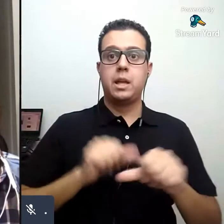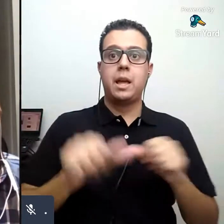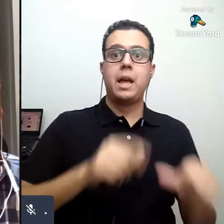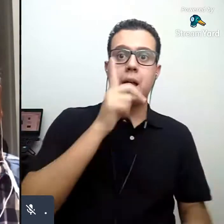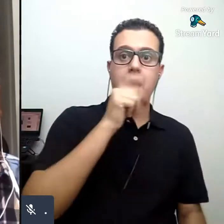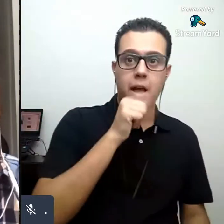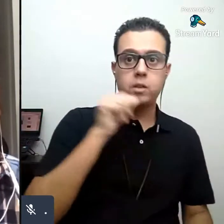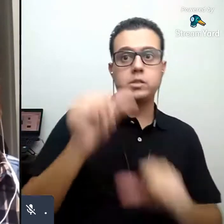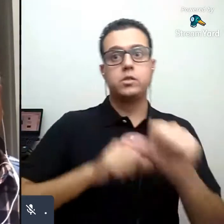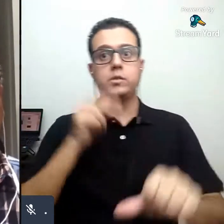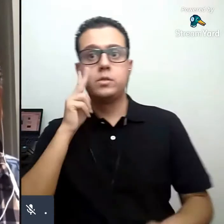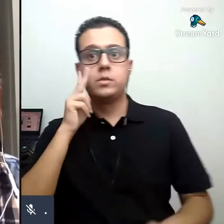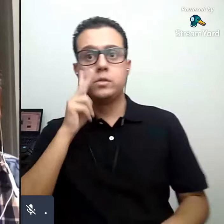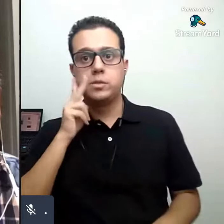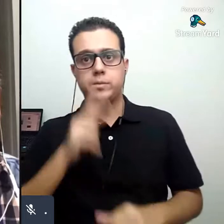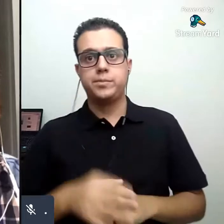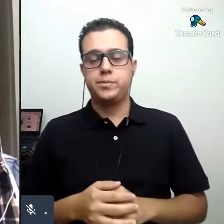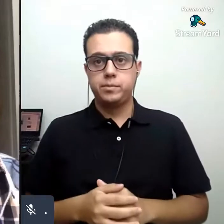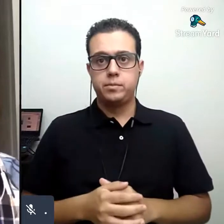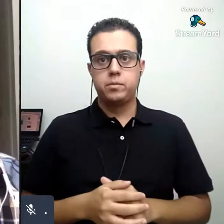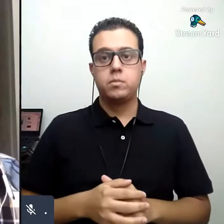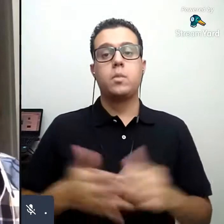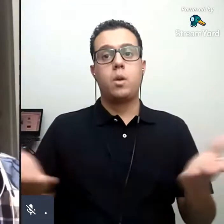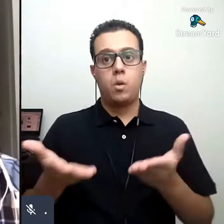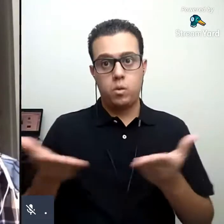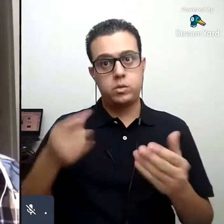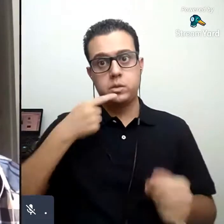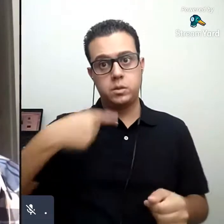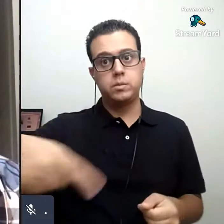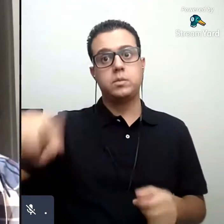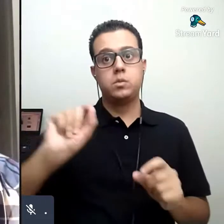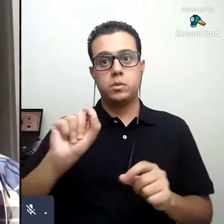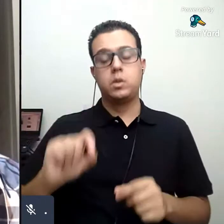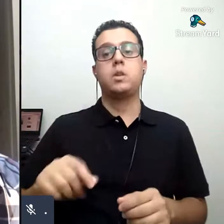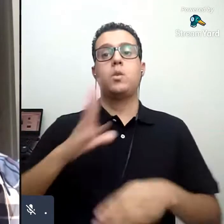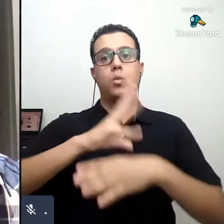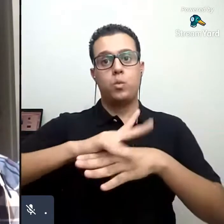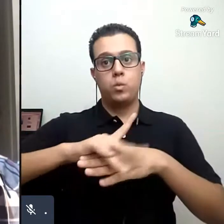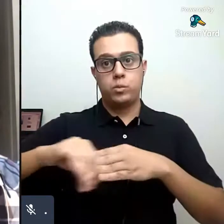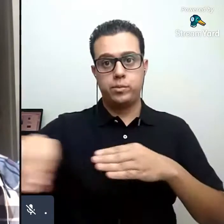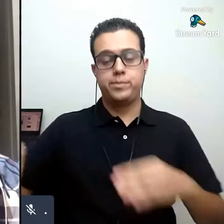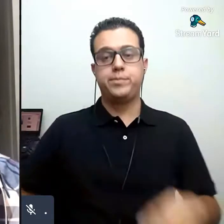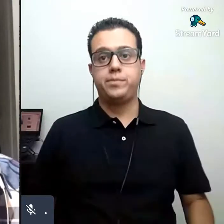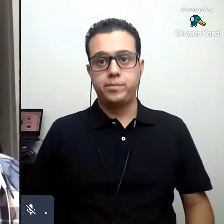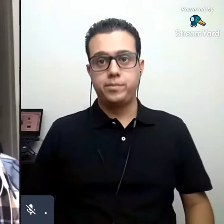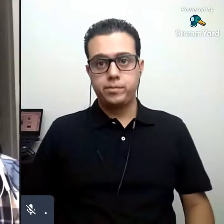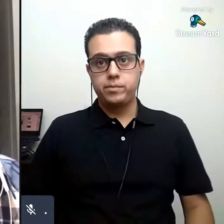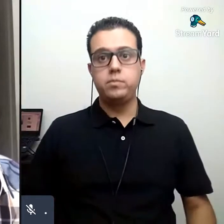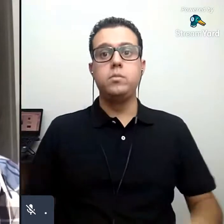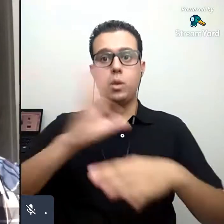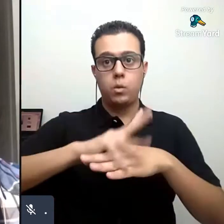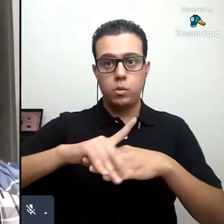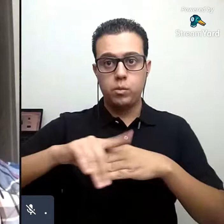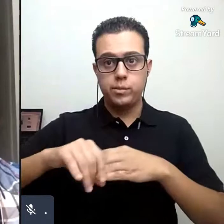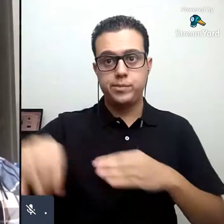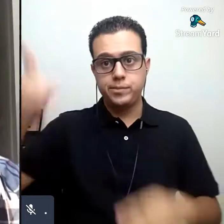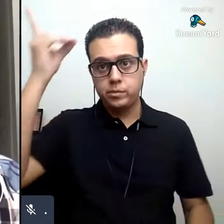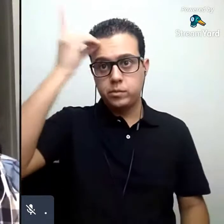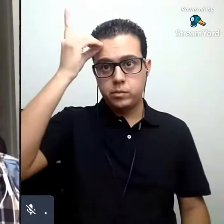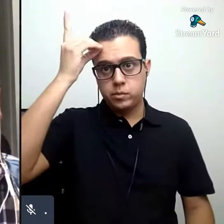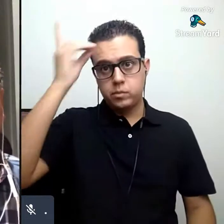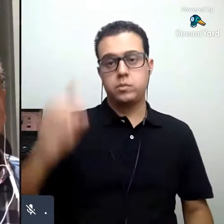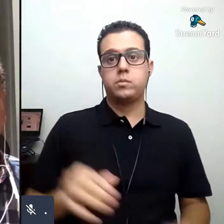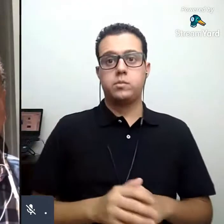milagre descrito por João é cura. E cura, o dom de cura, ou a cura